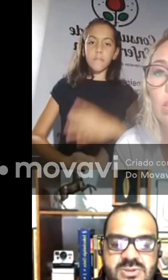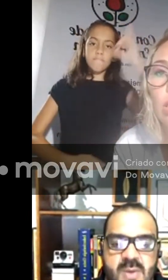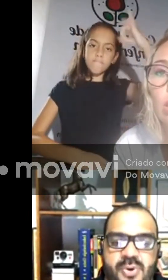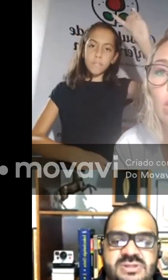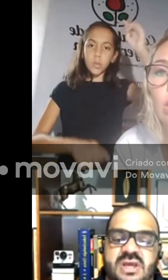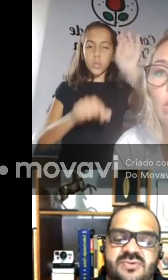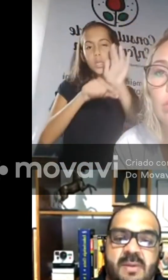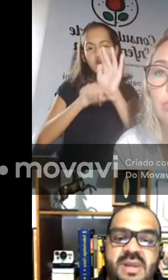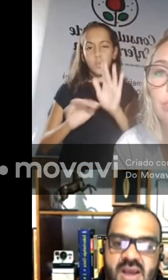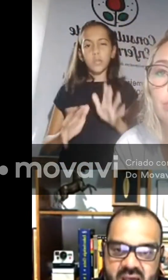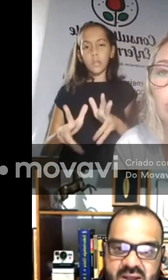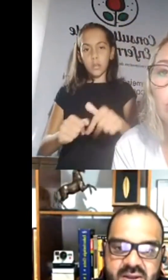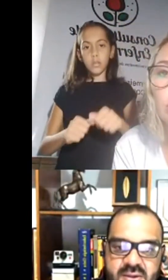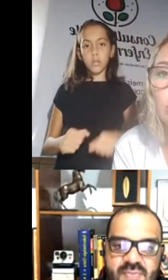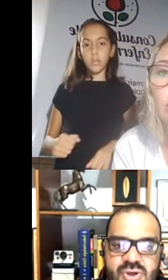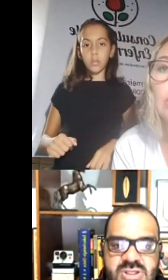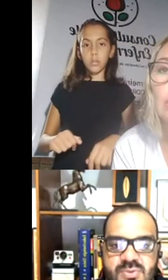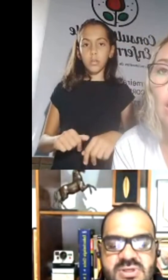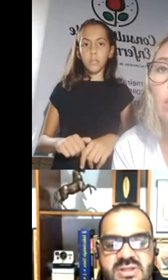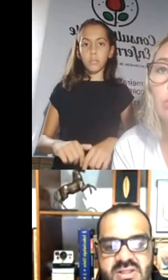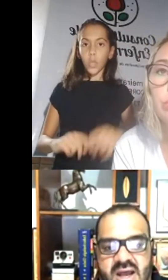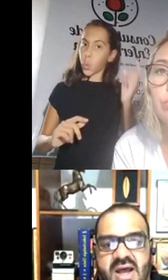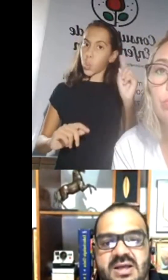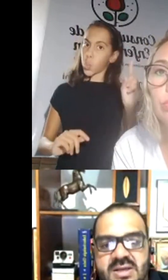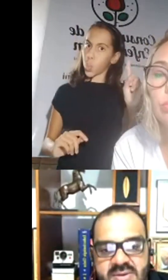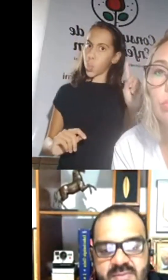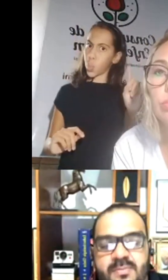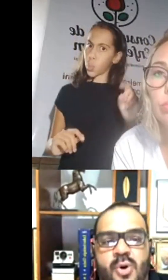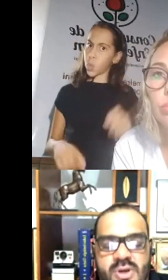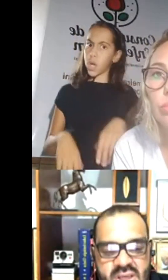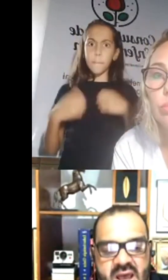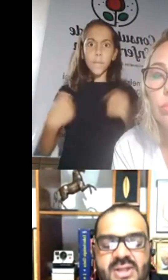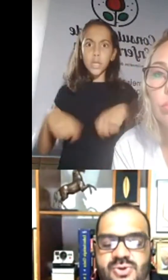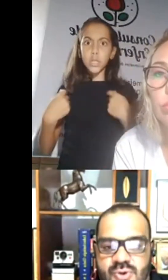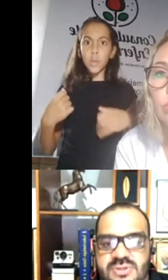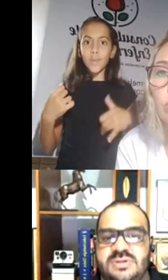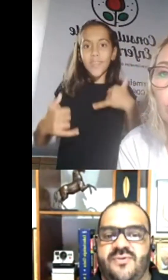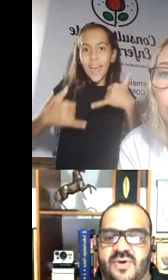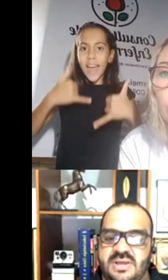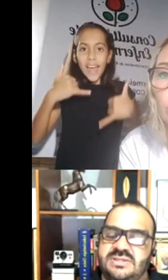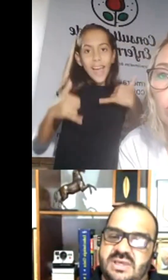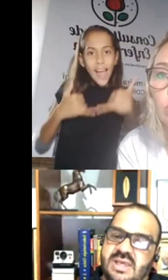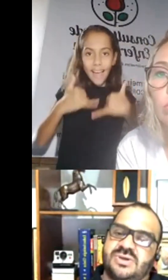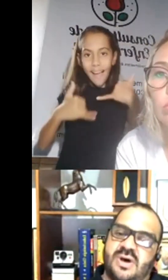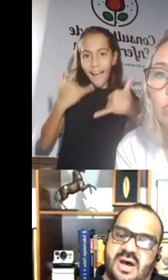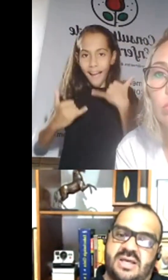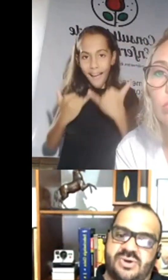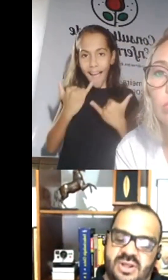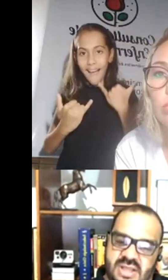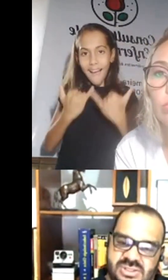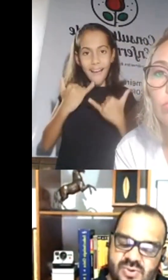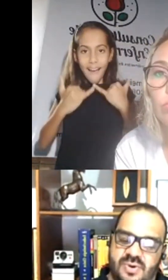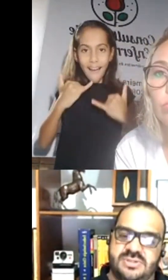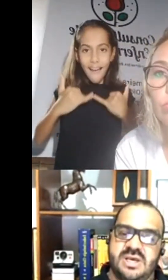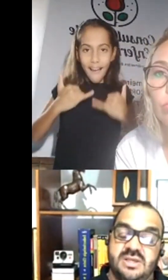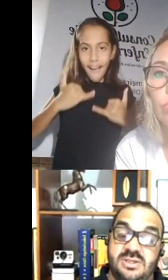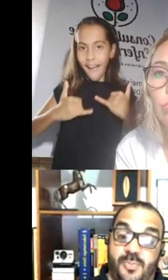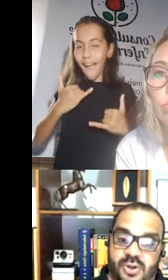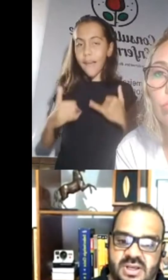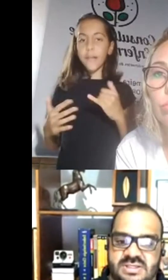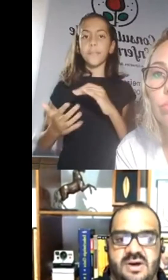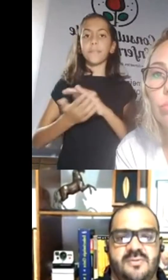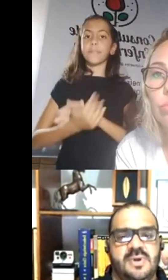Mas não é por isso que a gente vai brincar. Nós temos que Exato. tentar bloquear todos e seguir as orientações